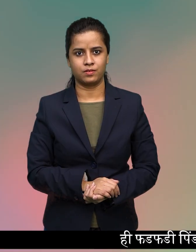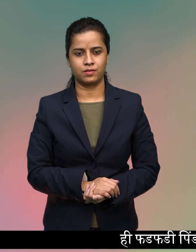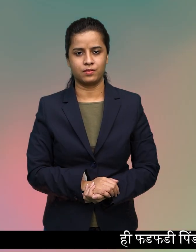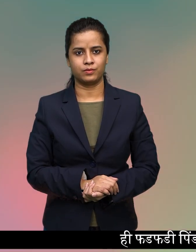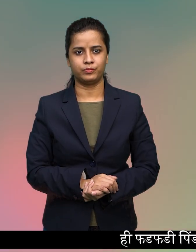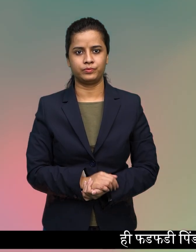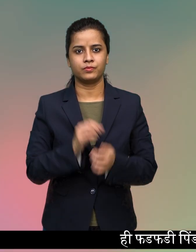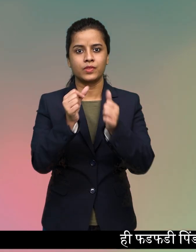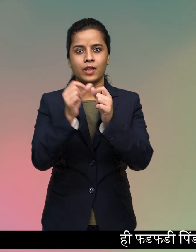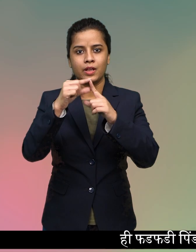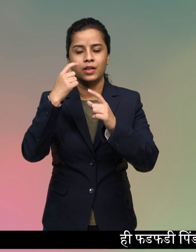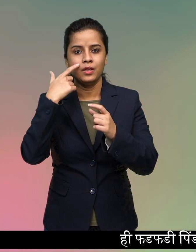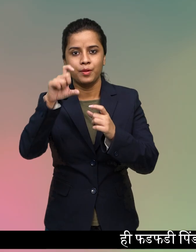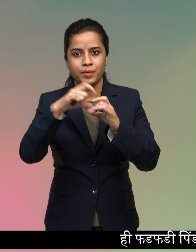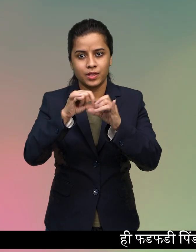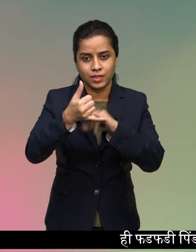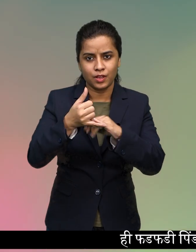ही फडफडी पिंडकोशाच्या भिंतीवरून निघणाऱ्या